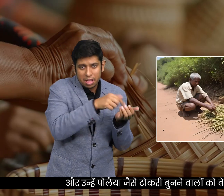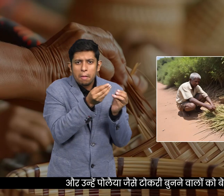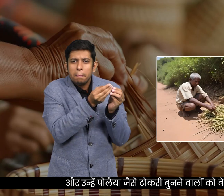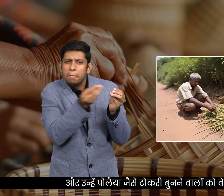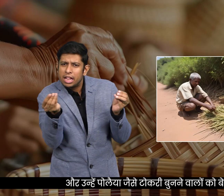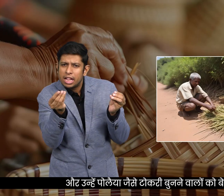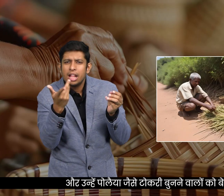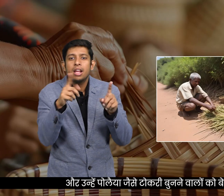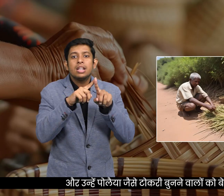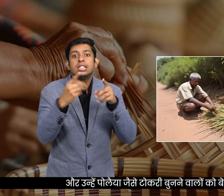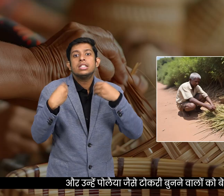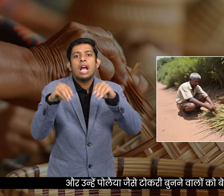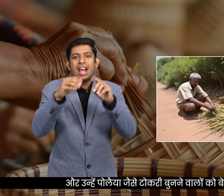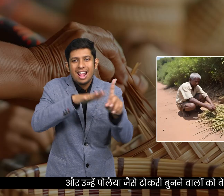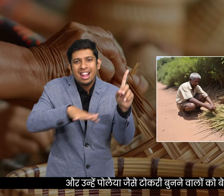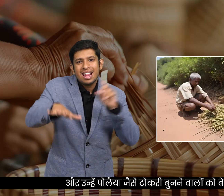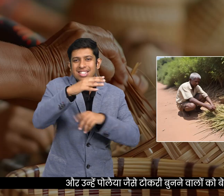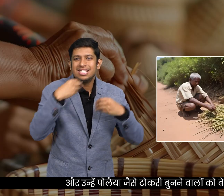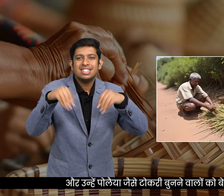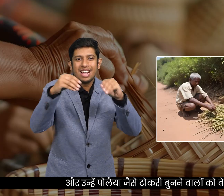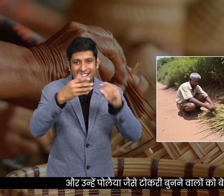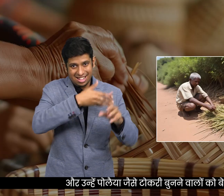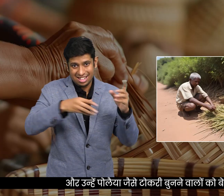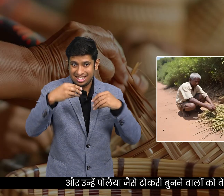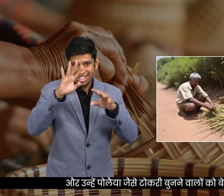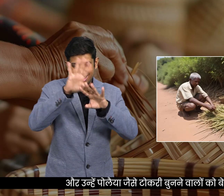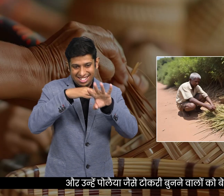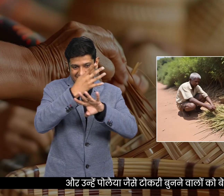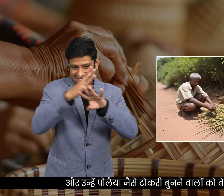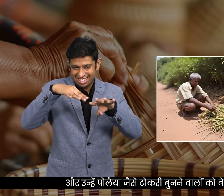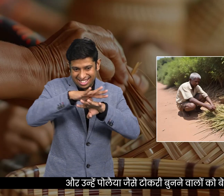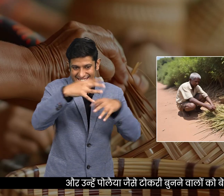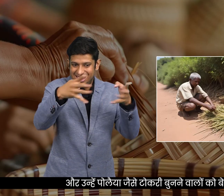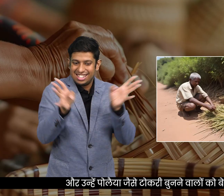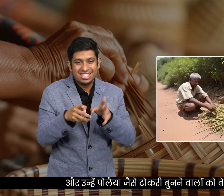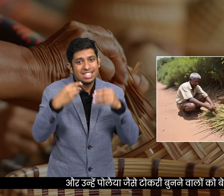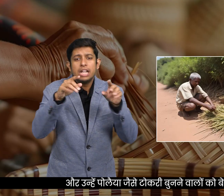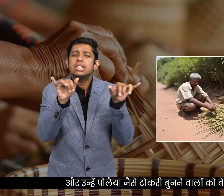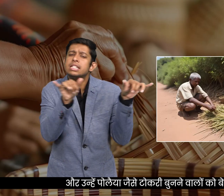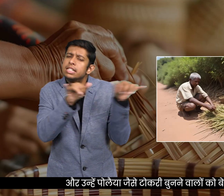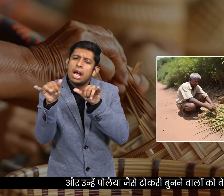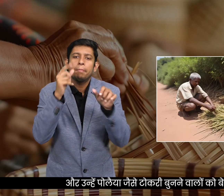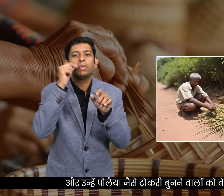उन्हें पुलैया जैसे टोकरी बुनने वालों को बेचते हैं।